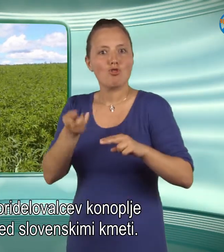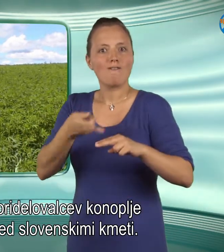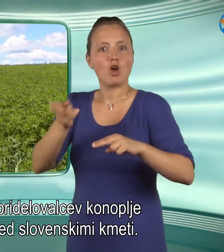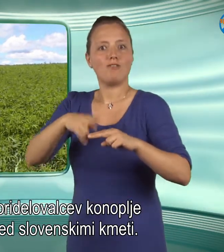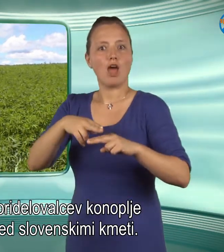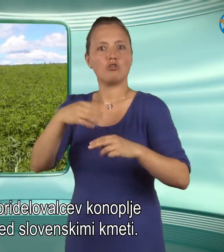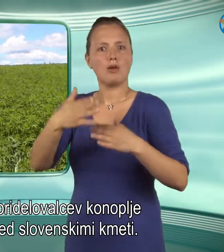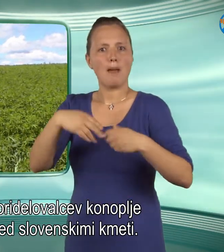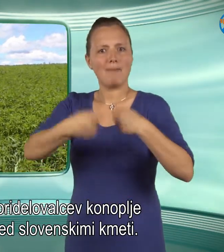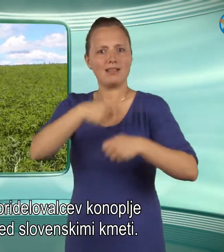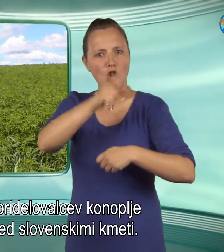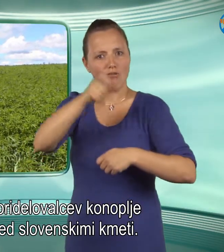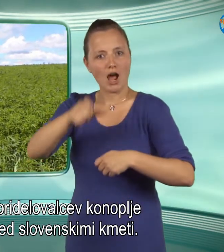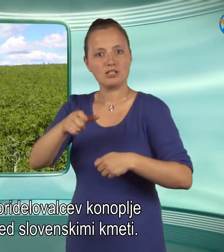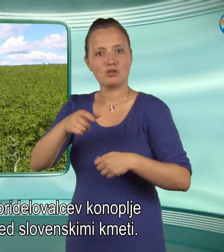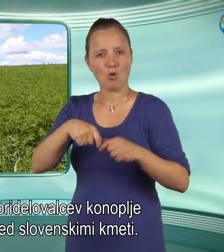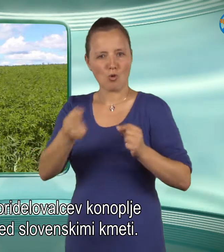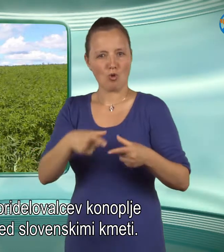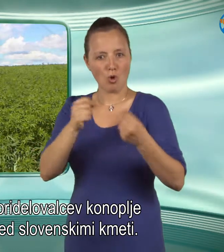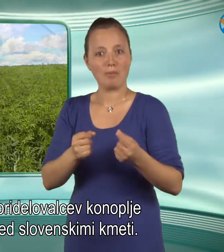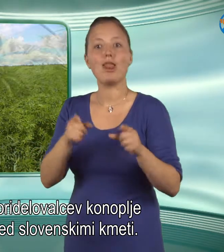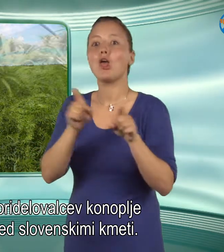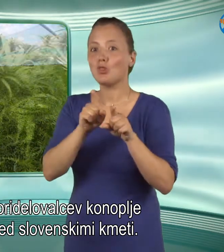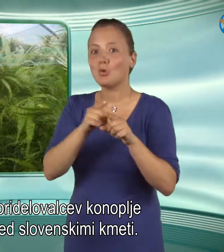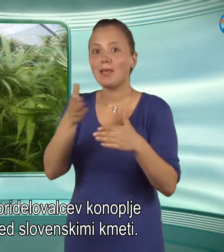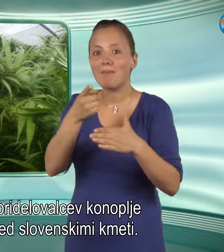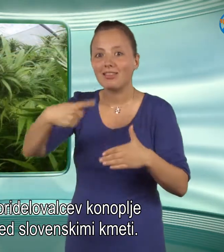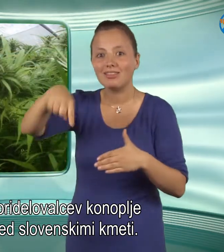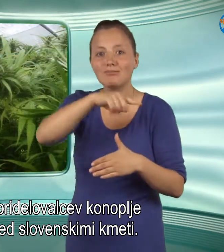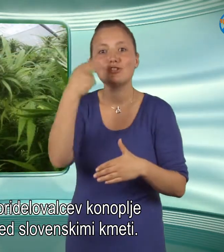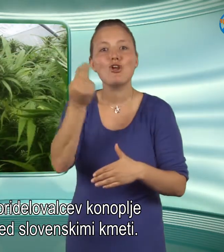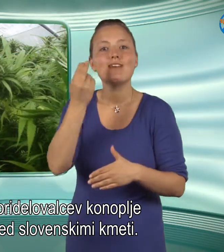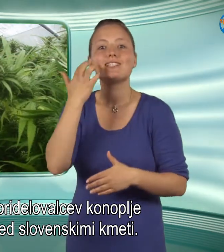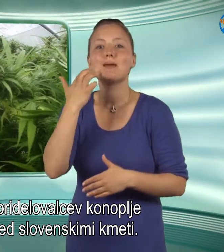Vse več pridelovalcev konoplje je tudi med slovenskimi kmeti.